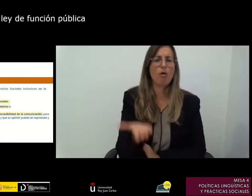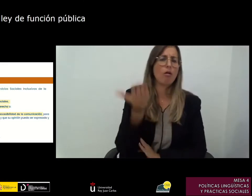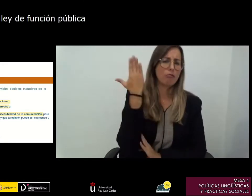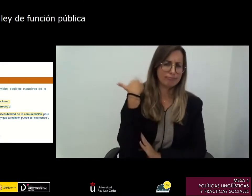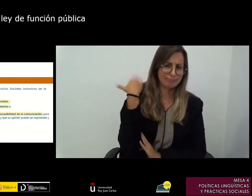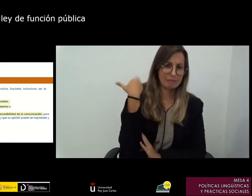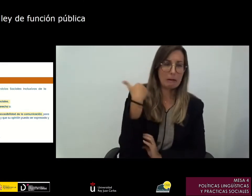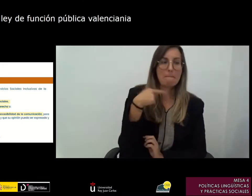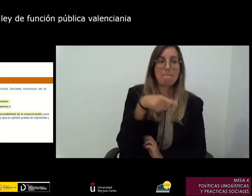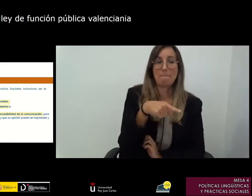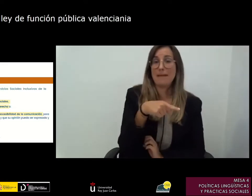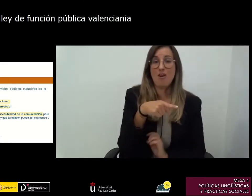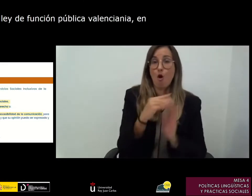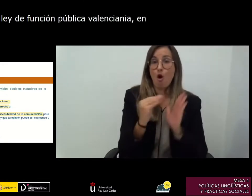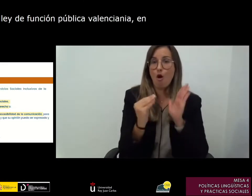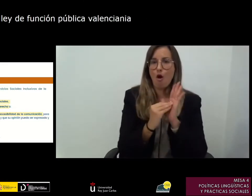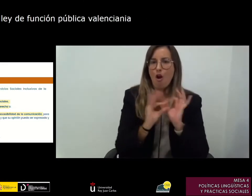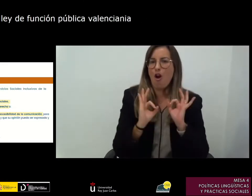2021,